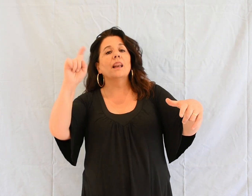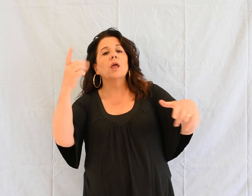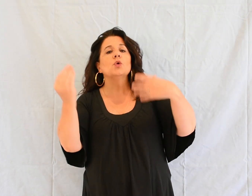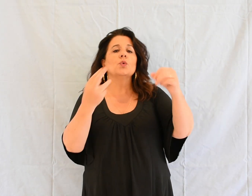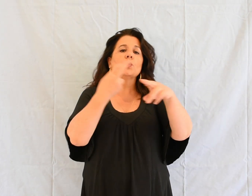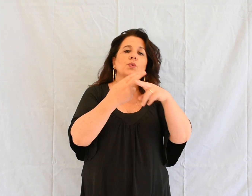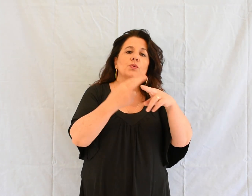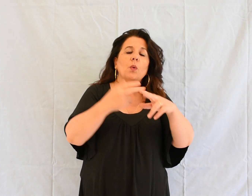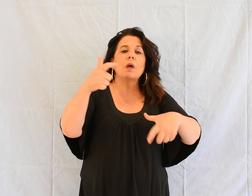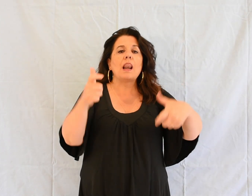Tibériade.